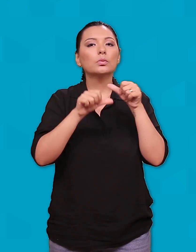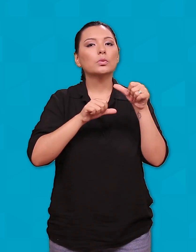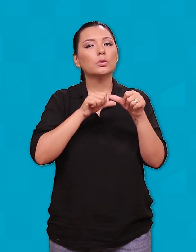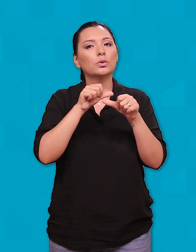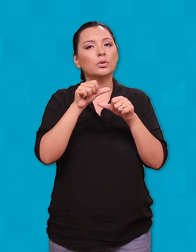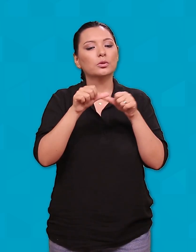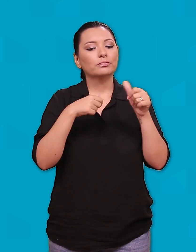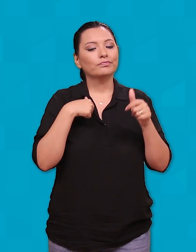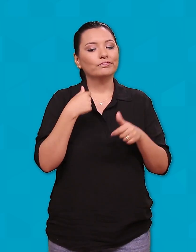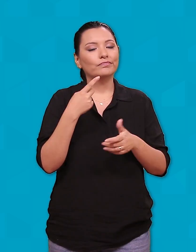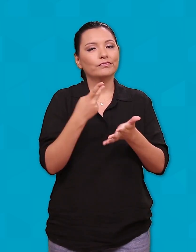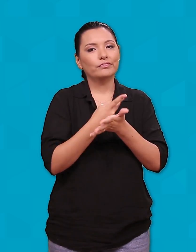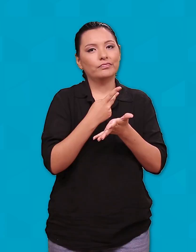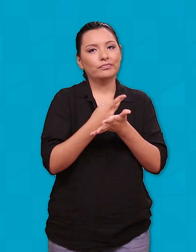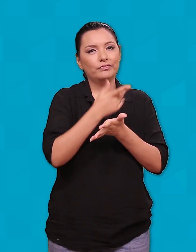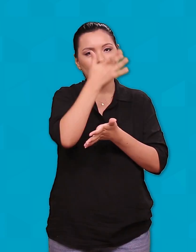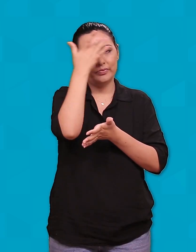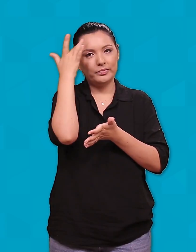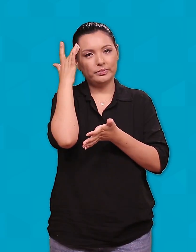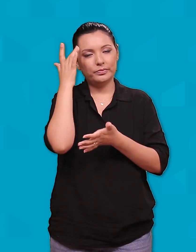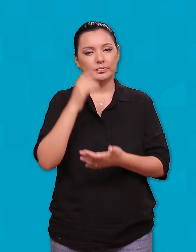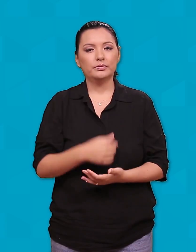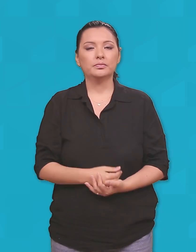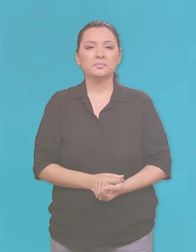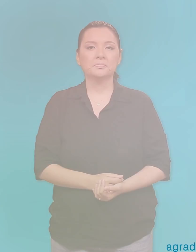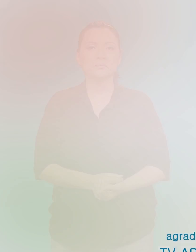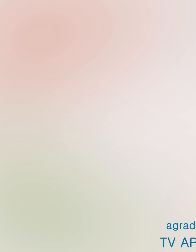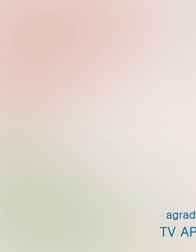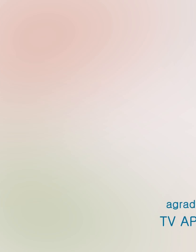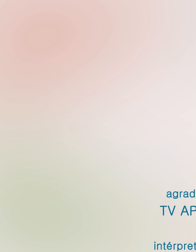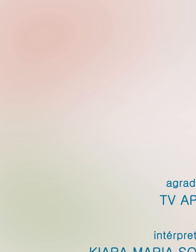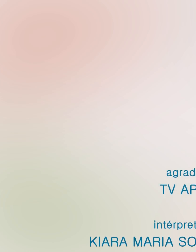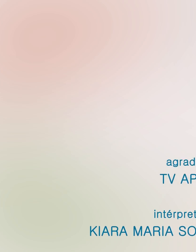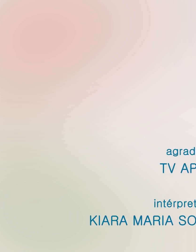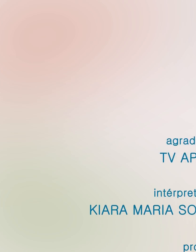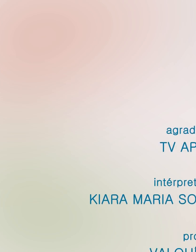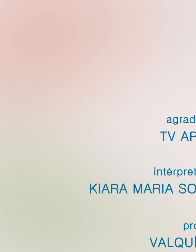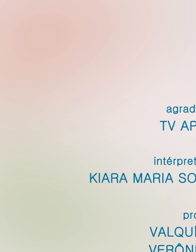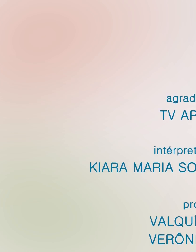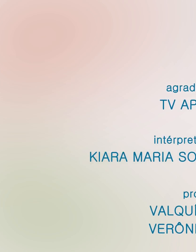pelas mãos dos homens.